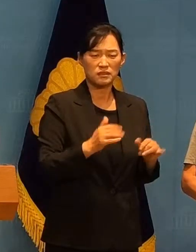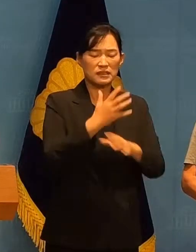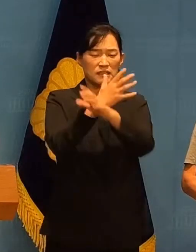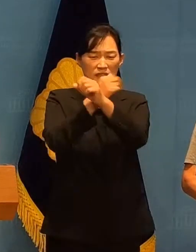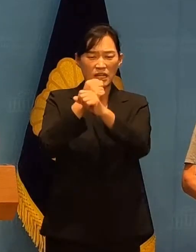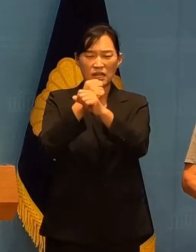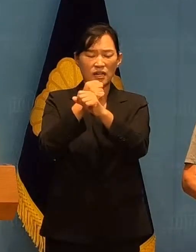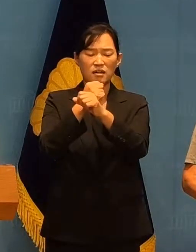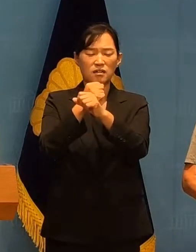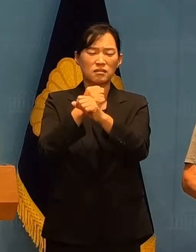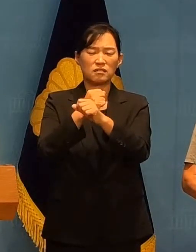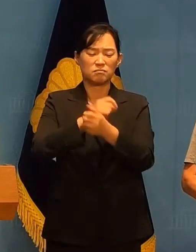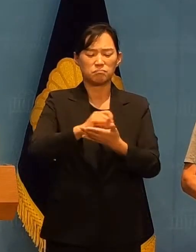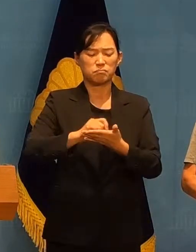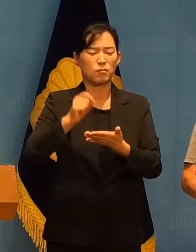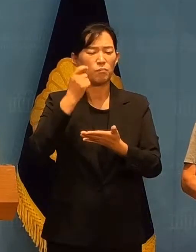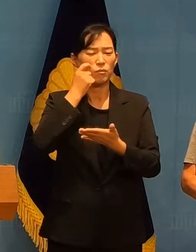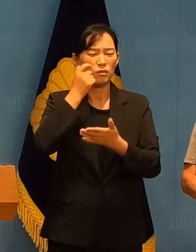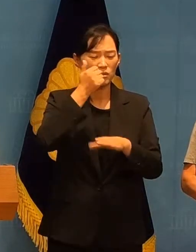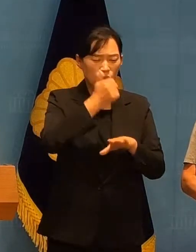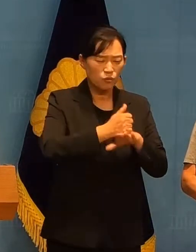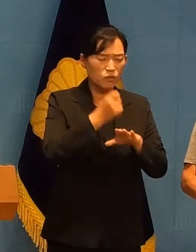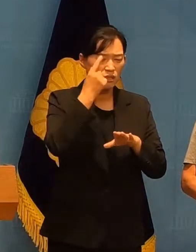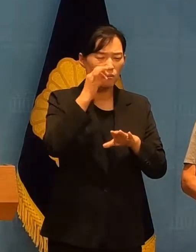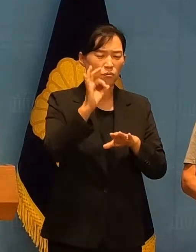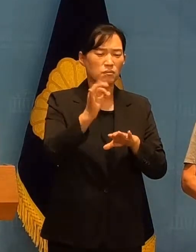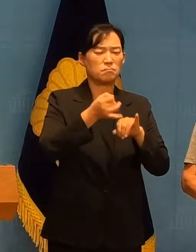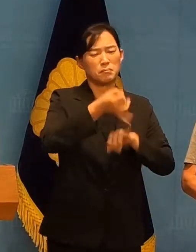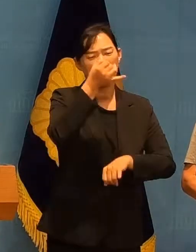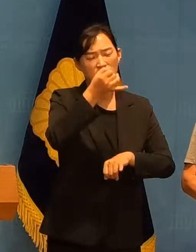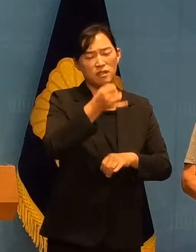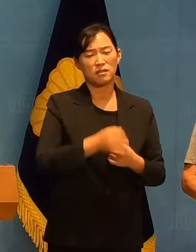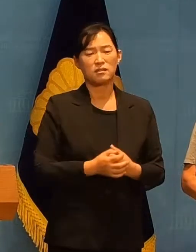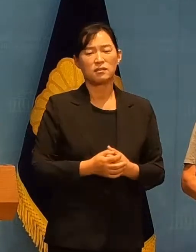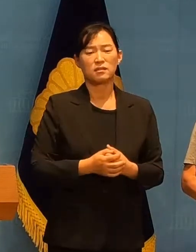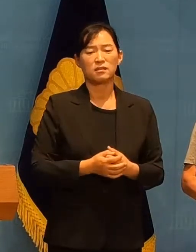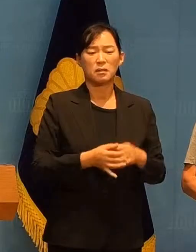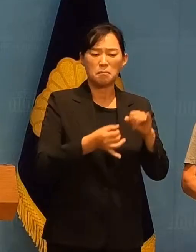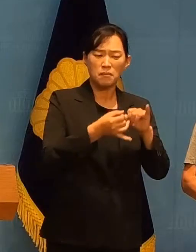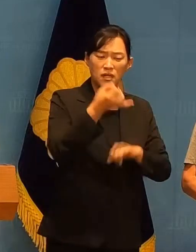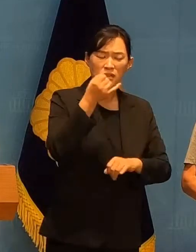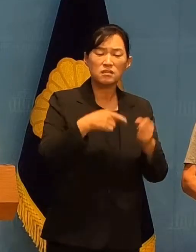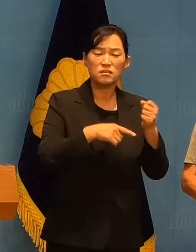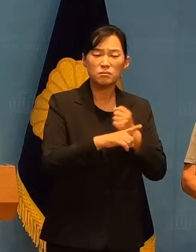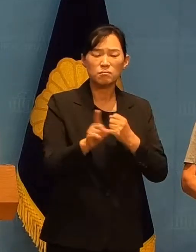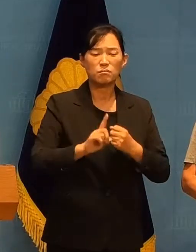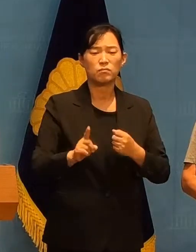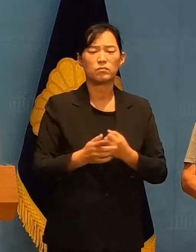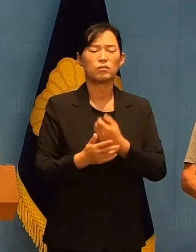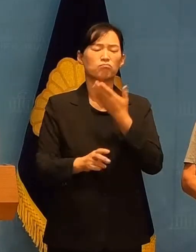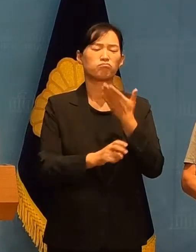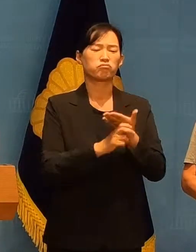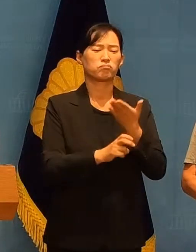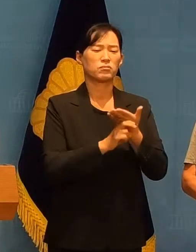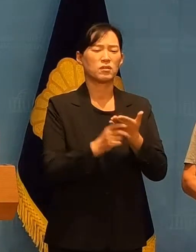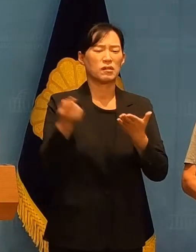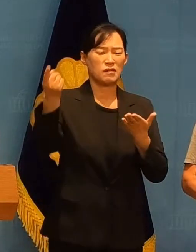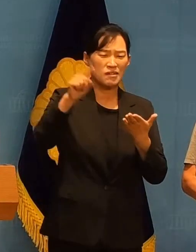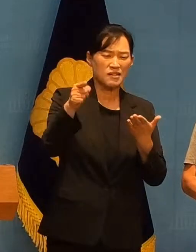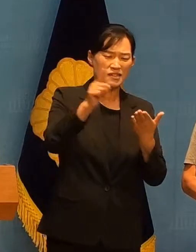작성조차 하지 못하고 결국 체불이 되었습니다. 체불된 근본적인 이유는 불법적인 다단계가